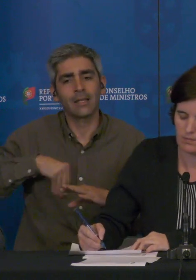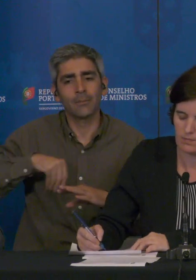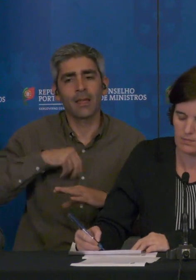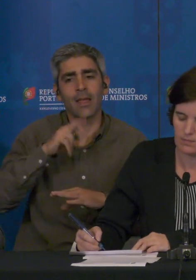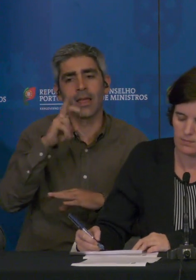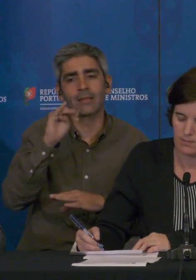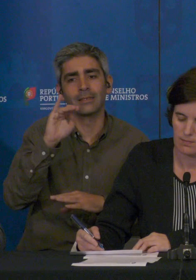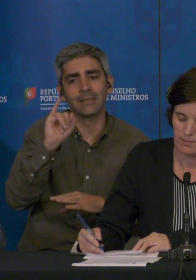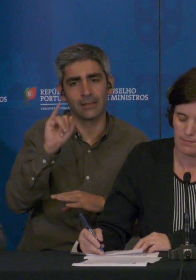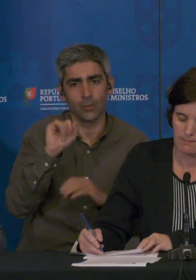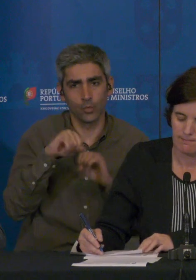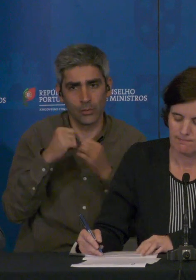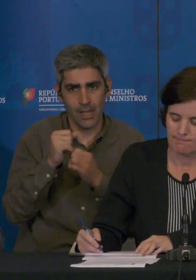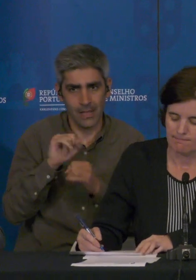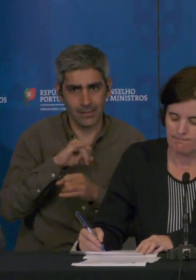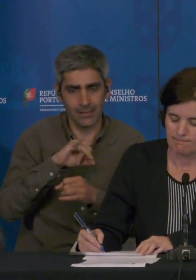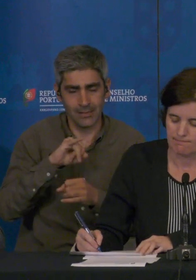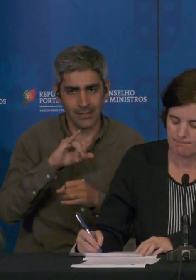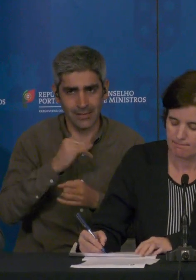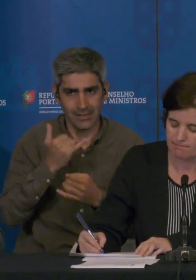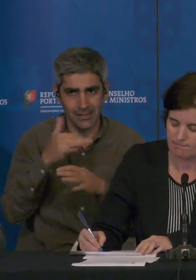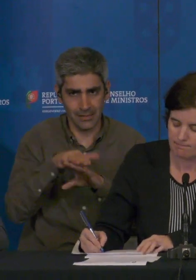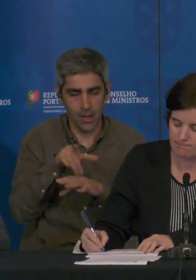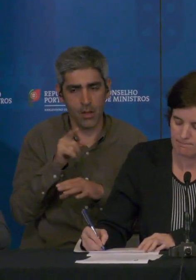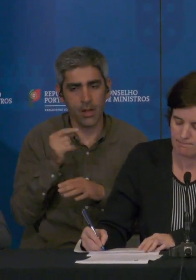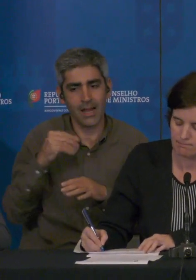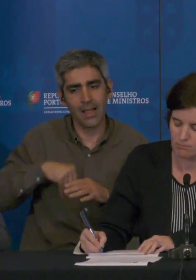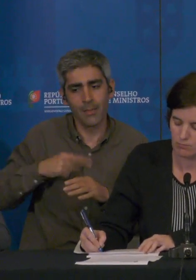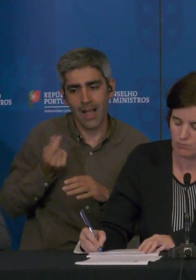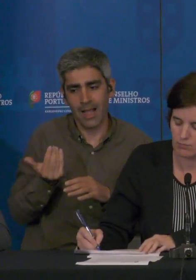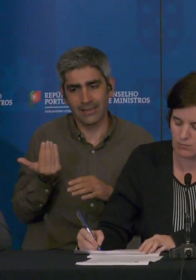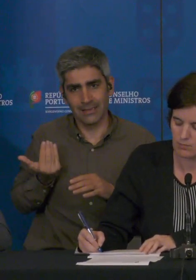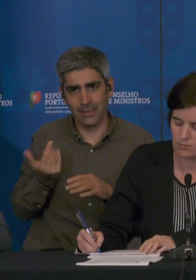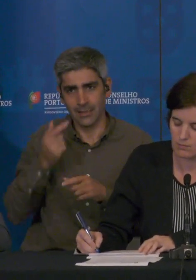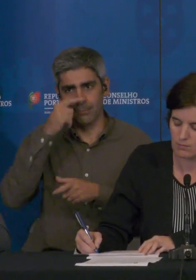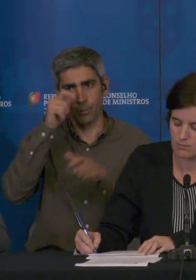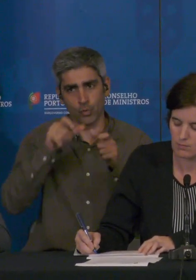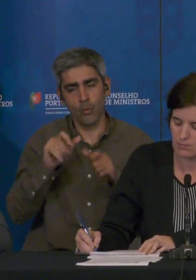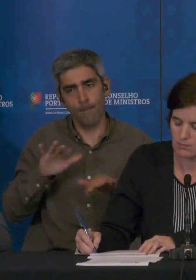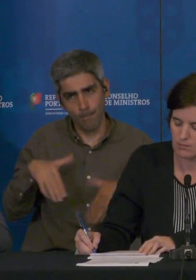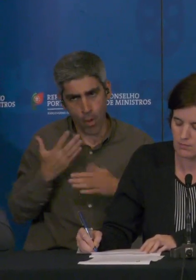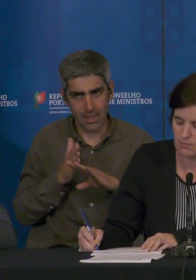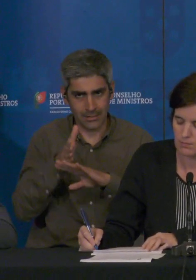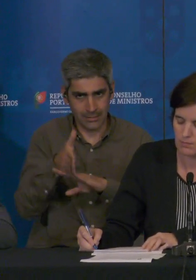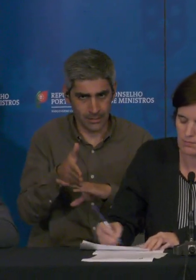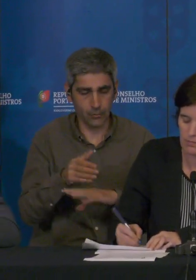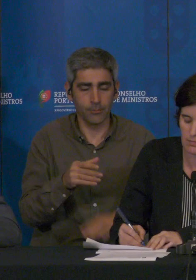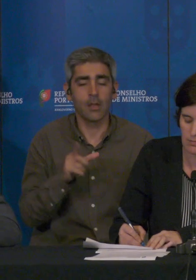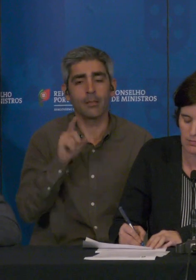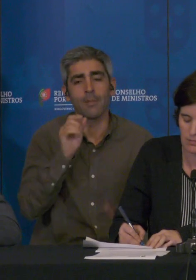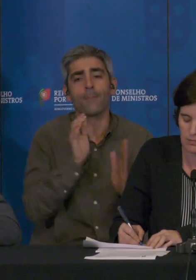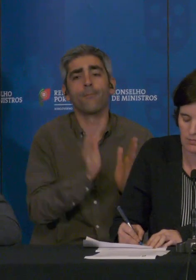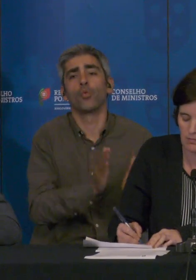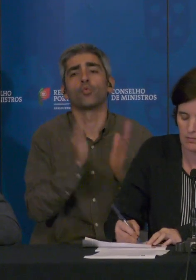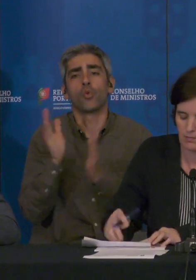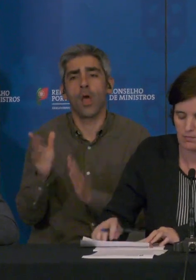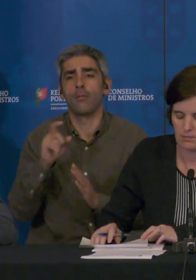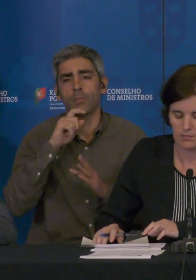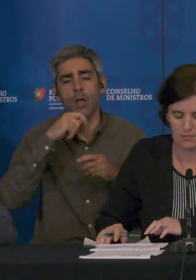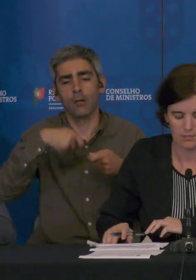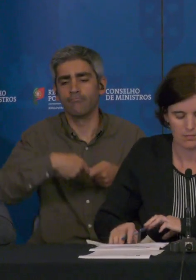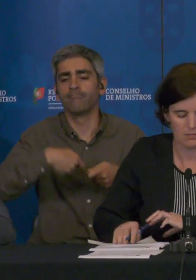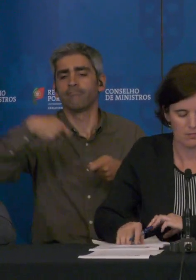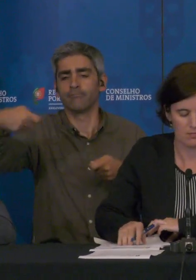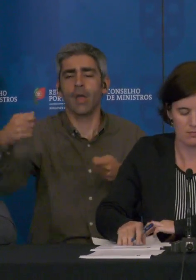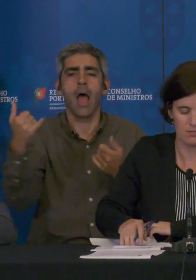inserção em função dos rendimentos mais recentes das pessoas. Por outro lado, prevê-se a prorrogação